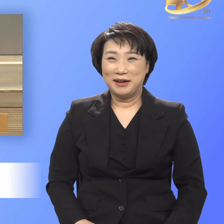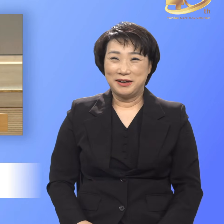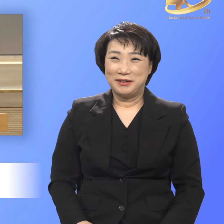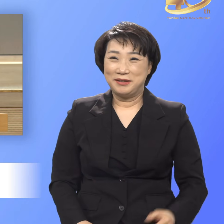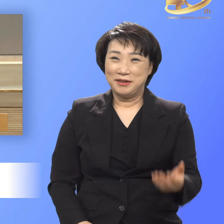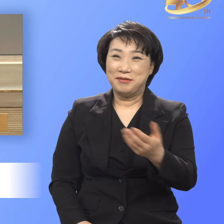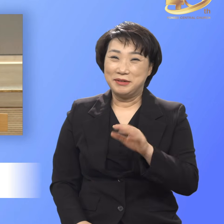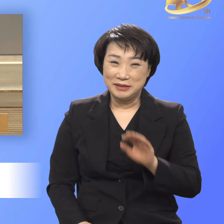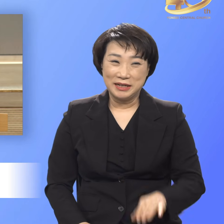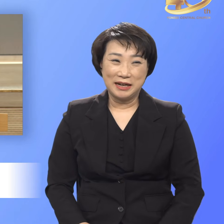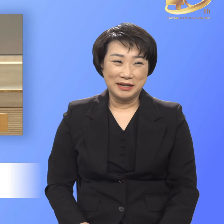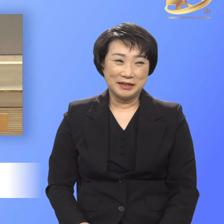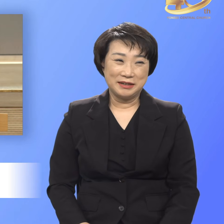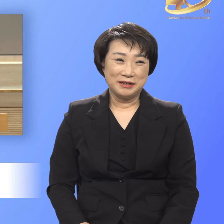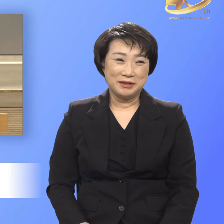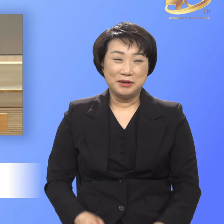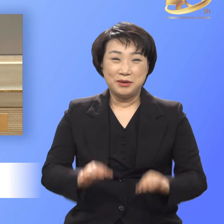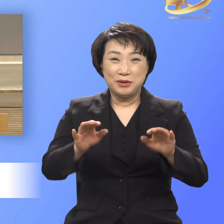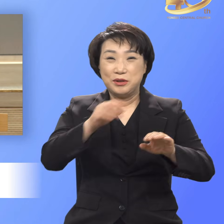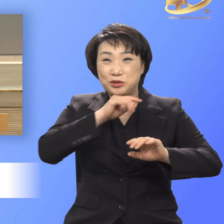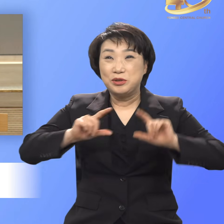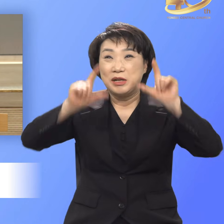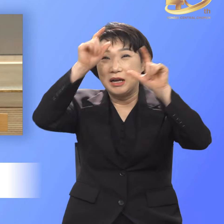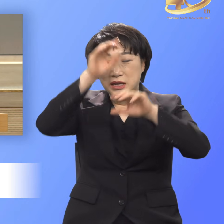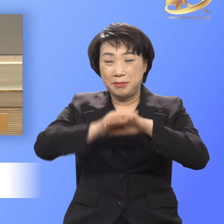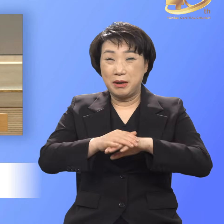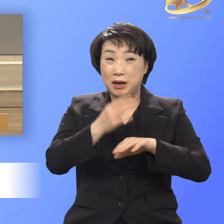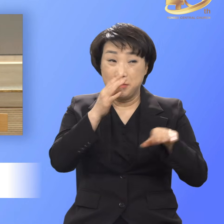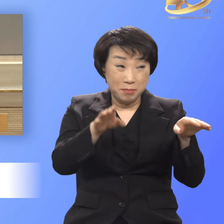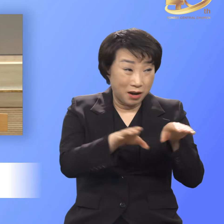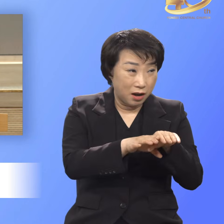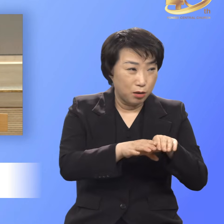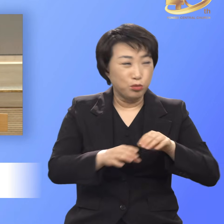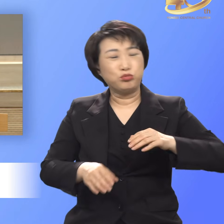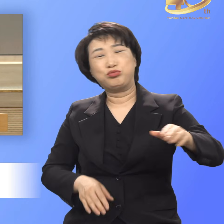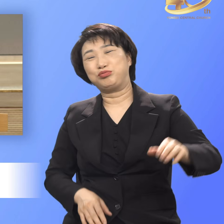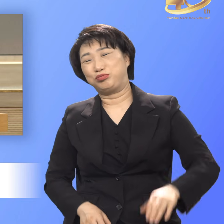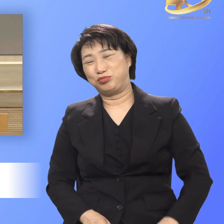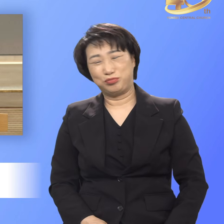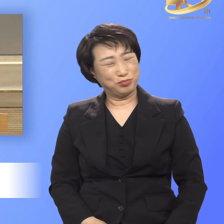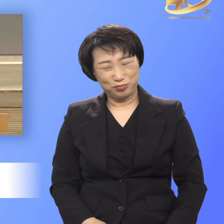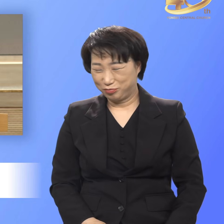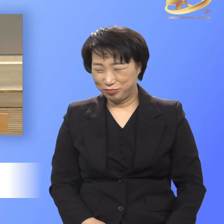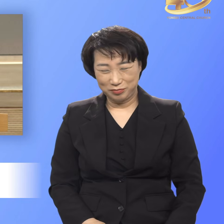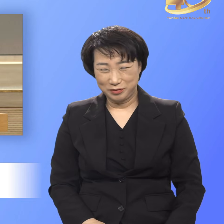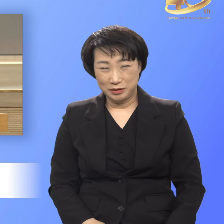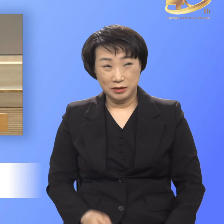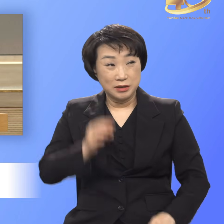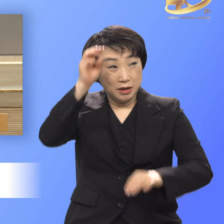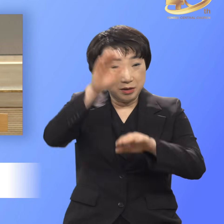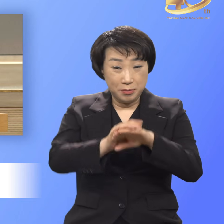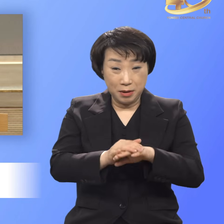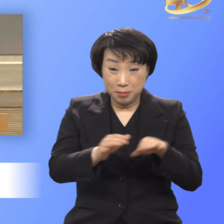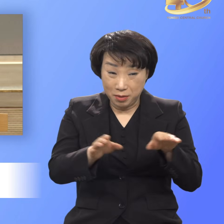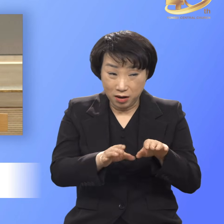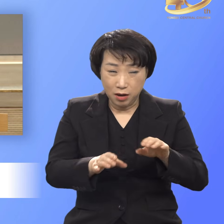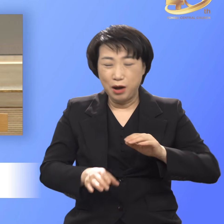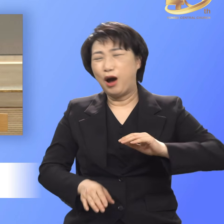오늘 주일 예배를 안 드려? 택도 없는 소리. 3일 예배를 안